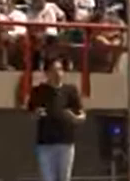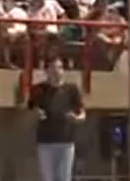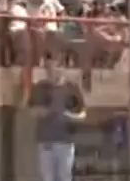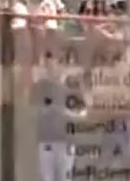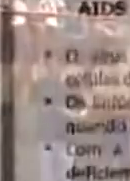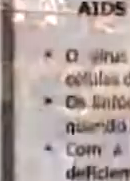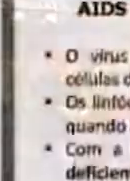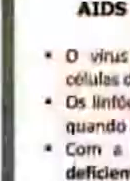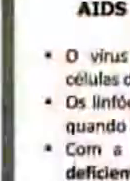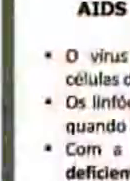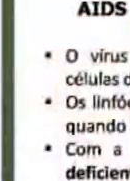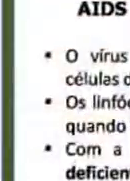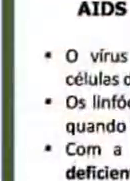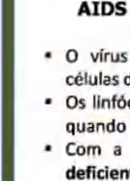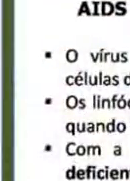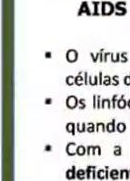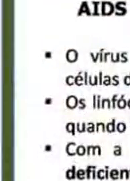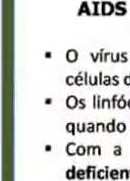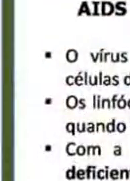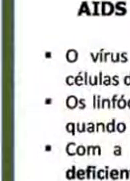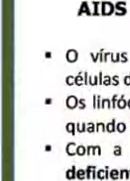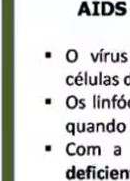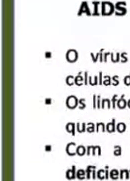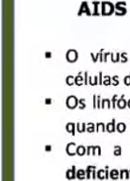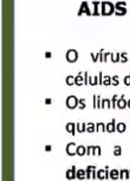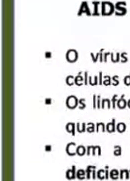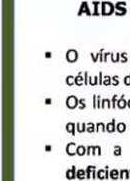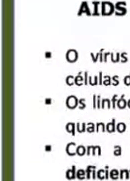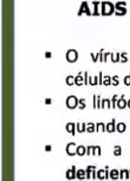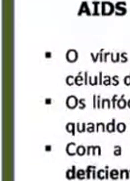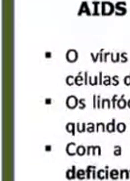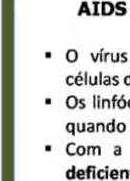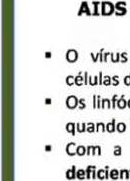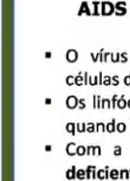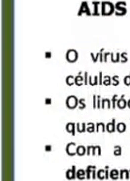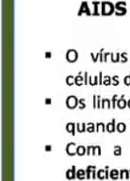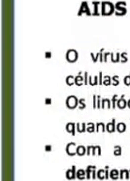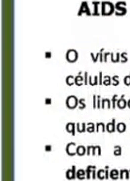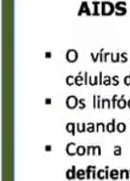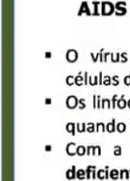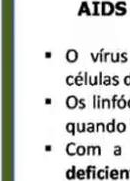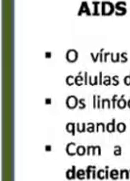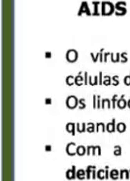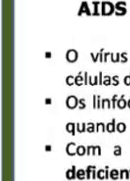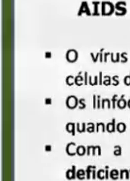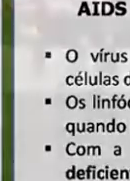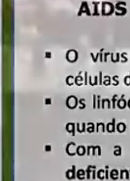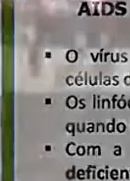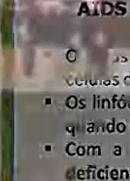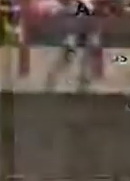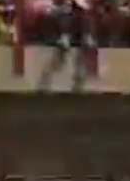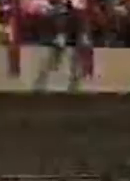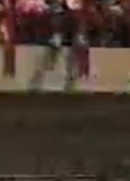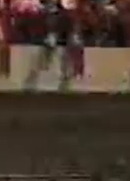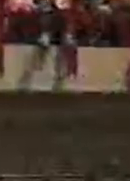tu pega. Tá bom? Tá aí a AIDS, ó. A AIDS é uma doença que veio, sabe de